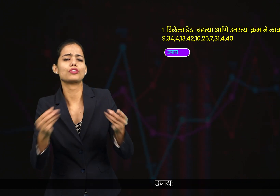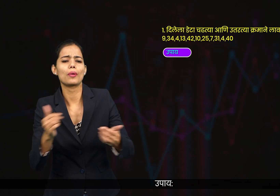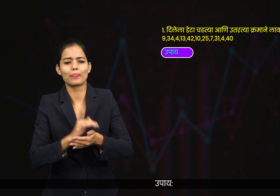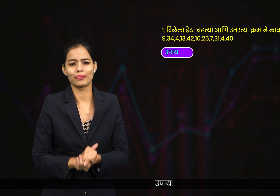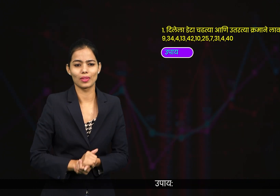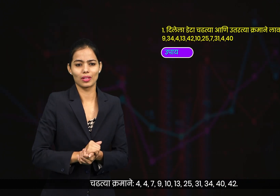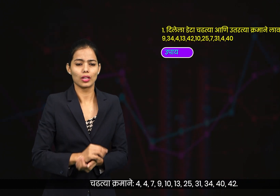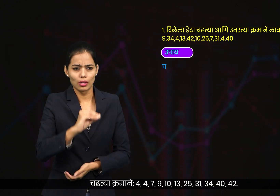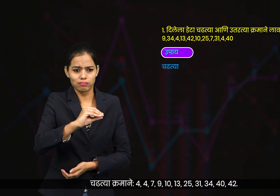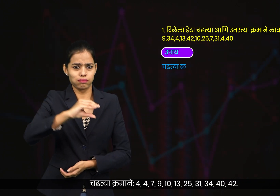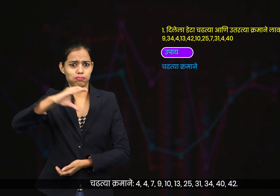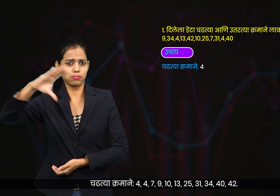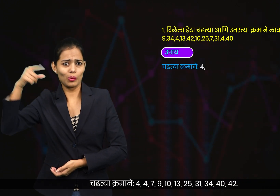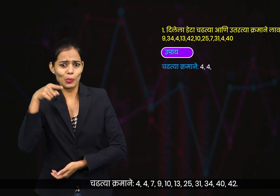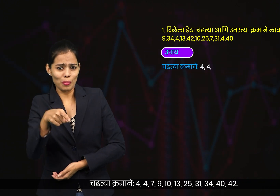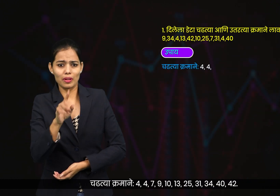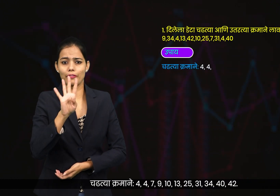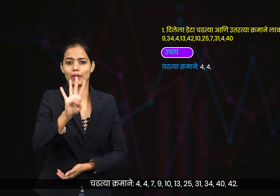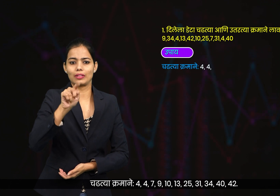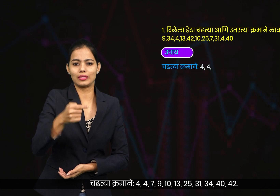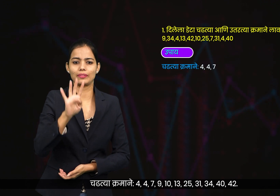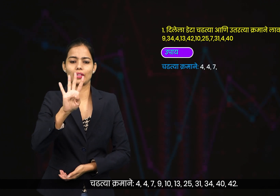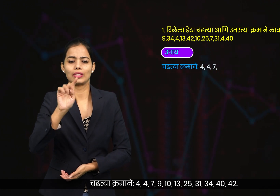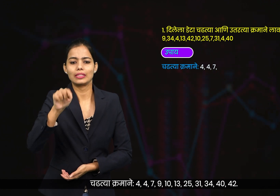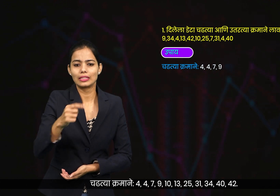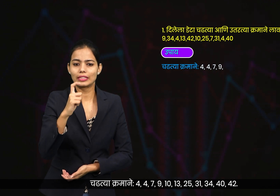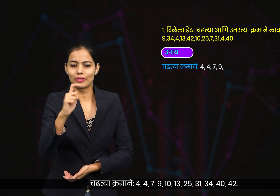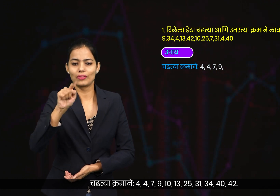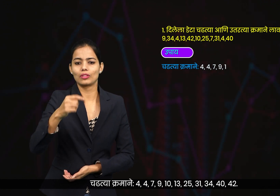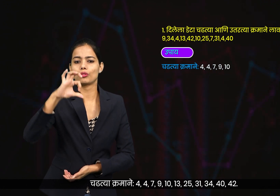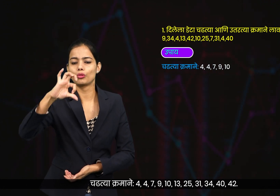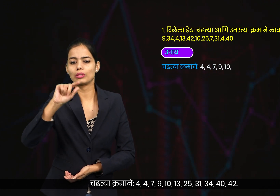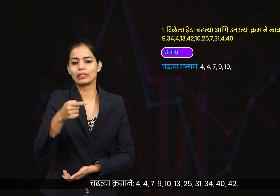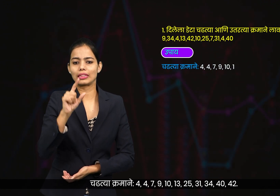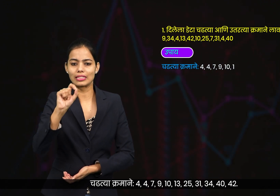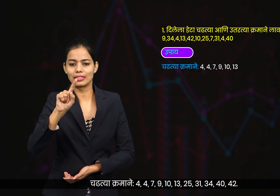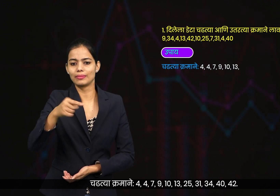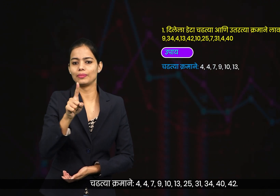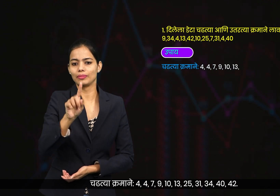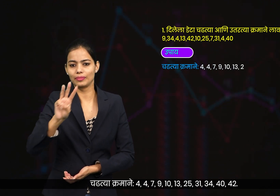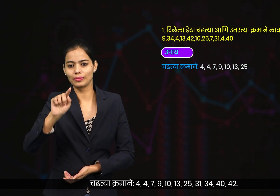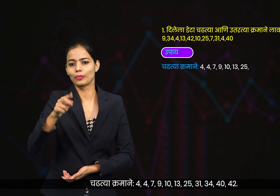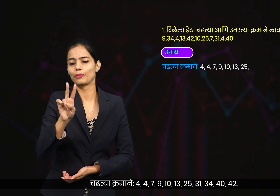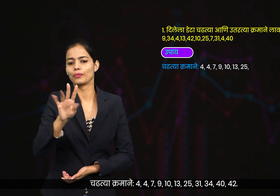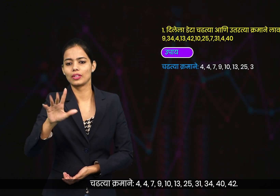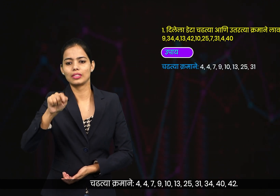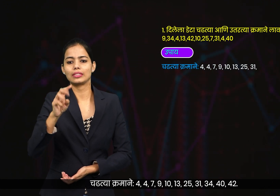उपाय। चढत्या क्रमाने 4, 4, 7, 9, 10, 13, 25,